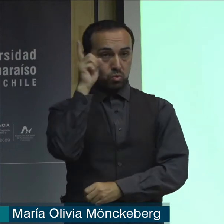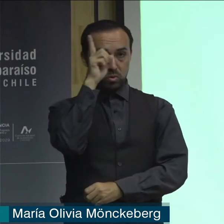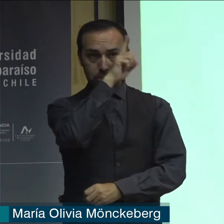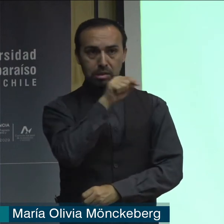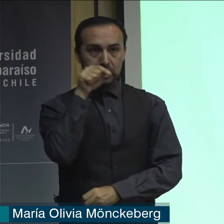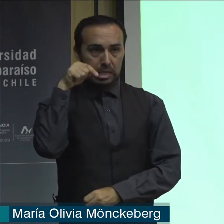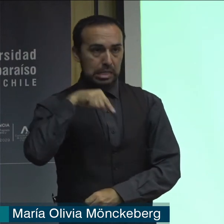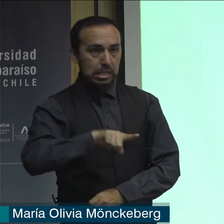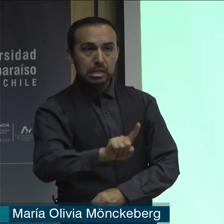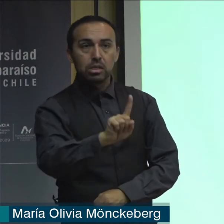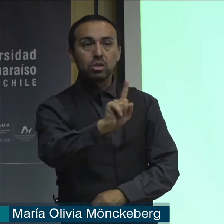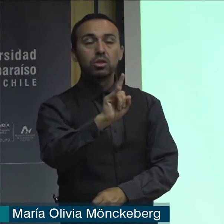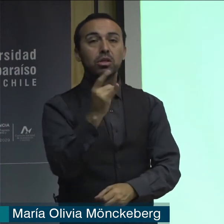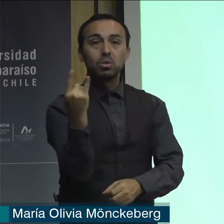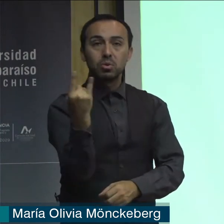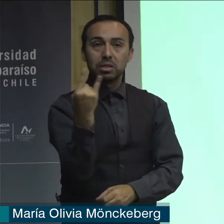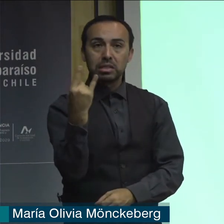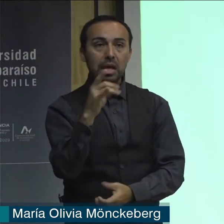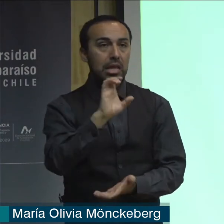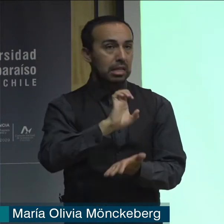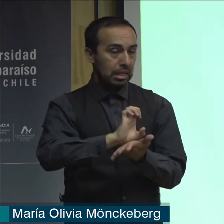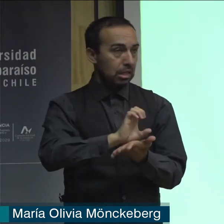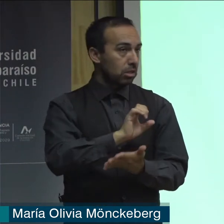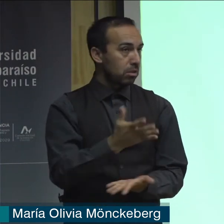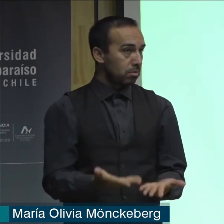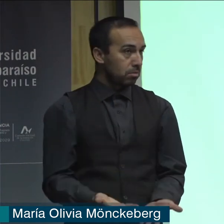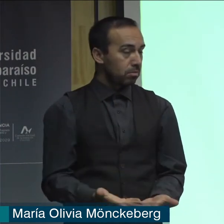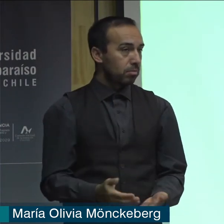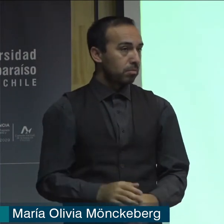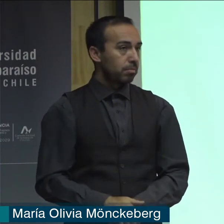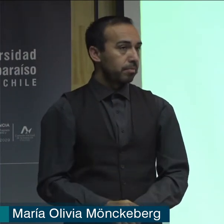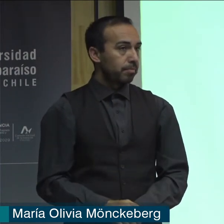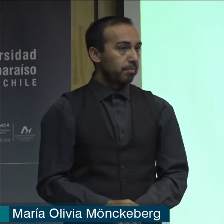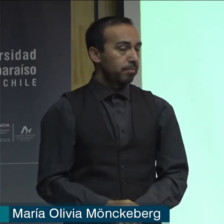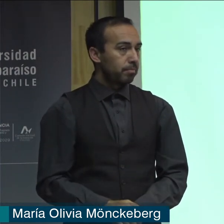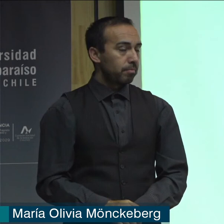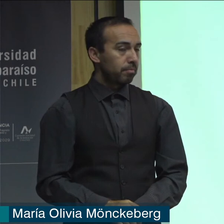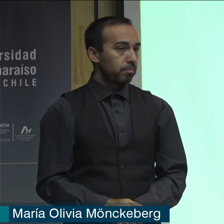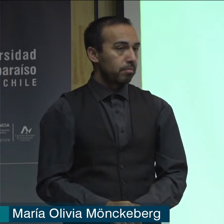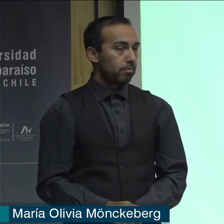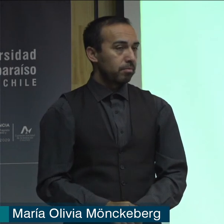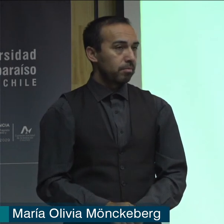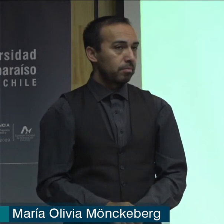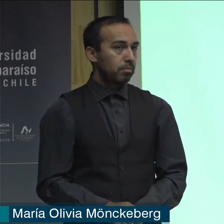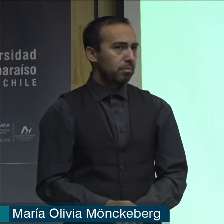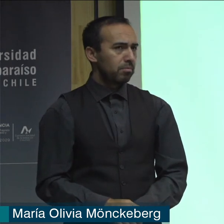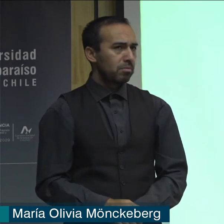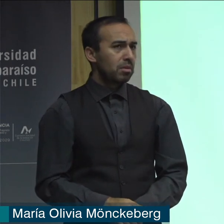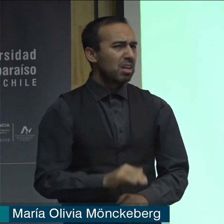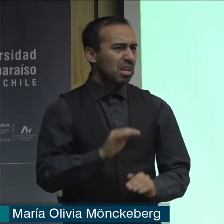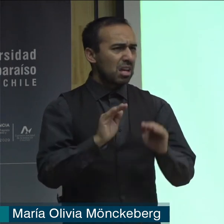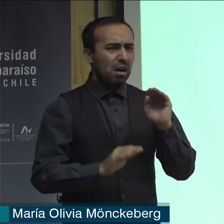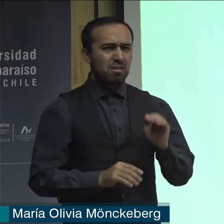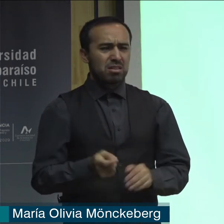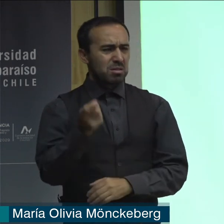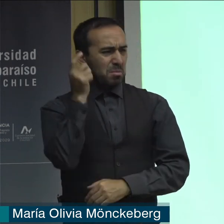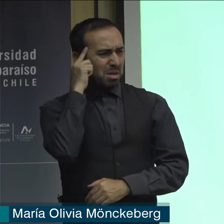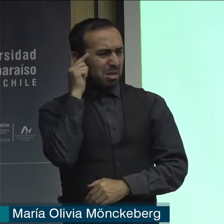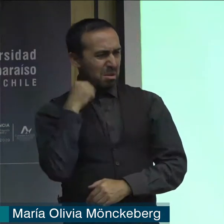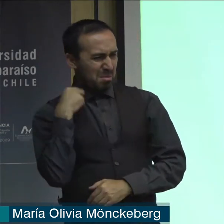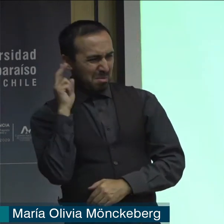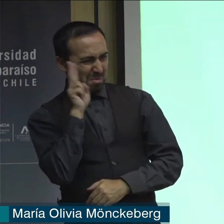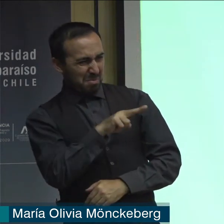del estado y como que no se le da la suficiente